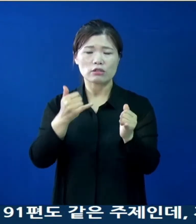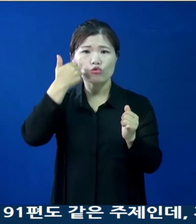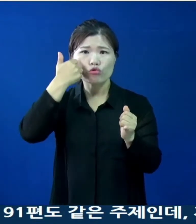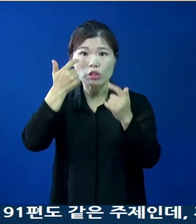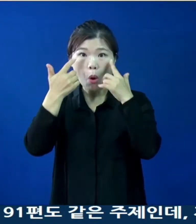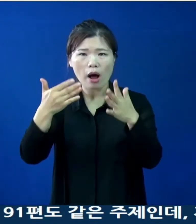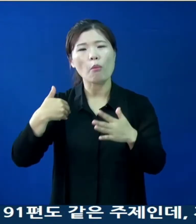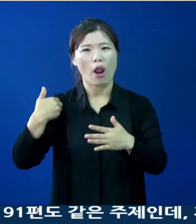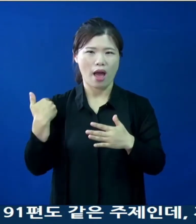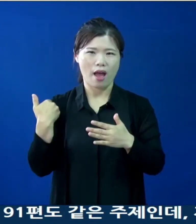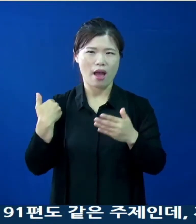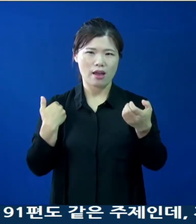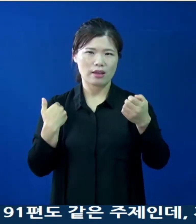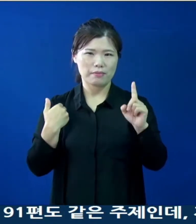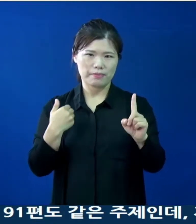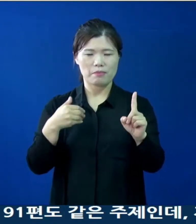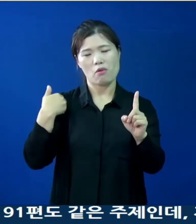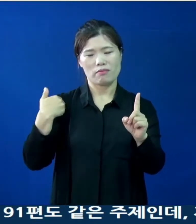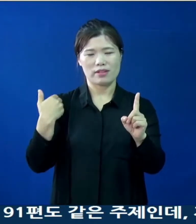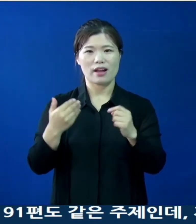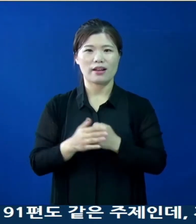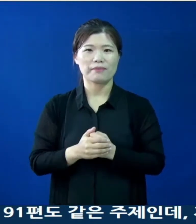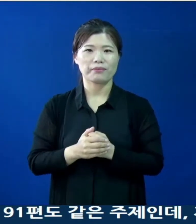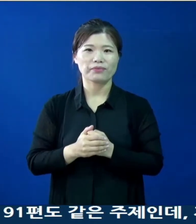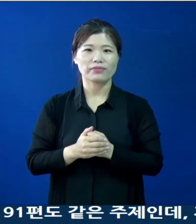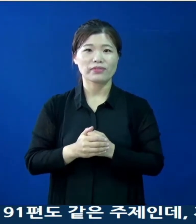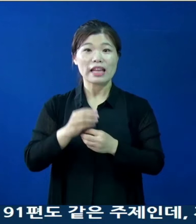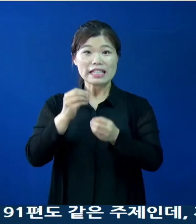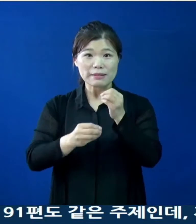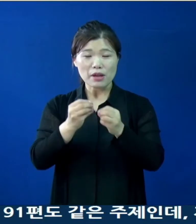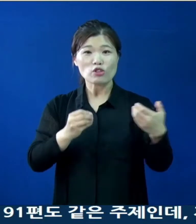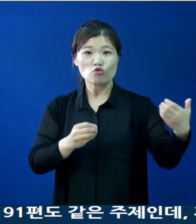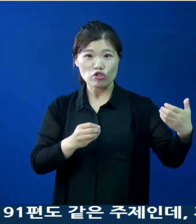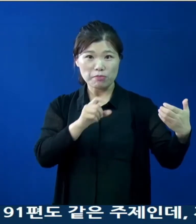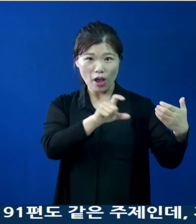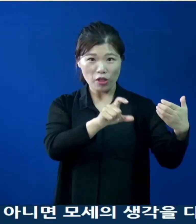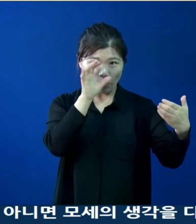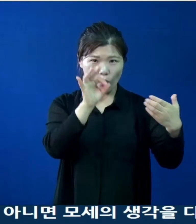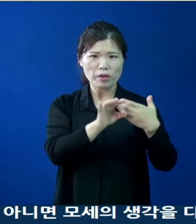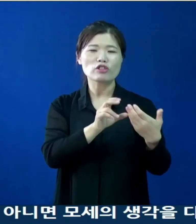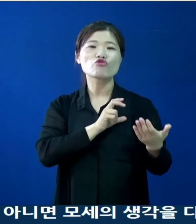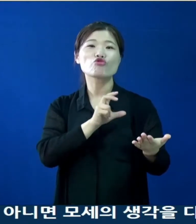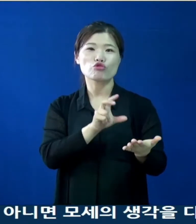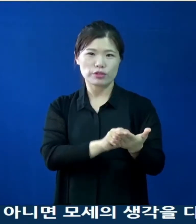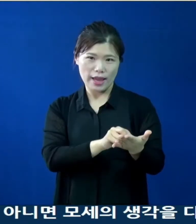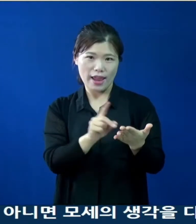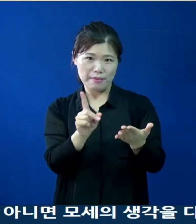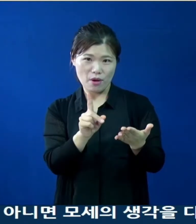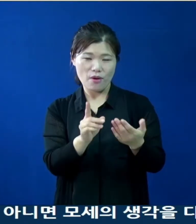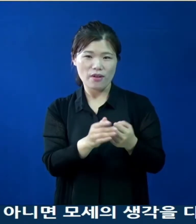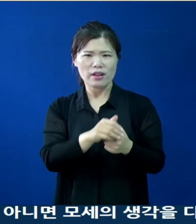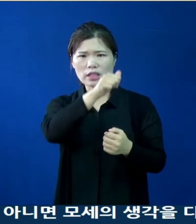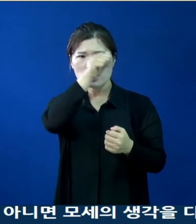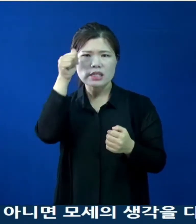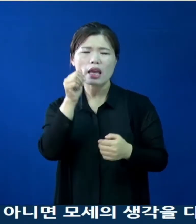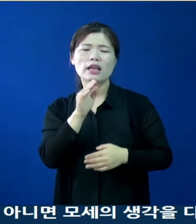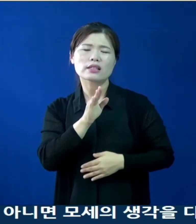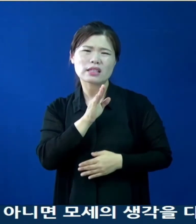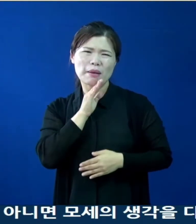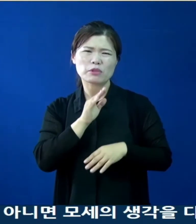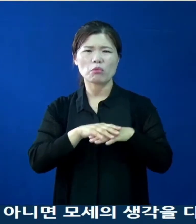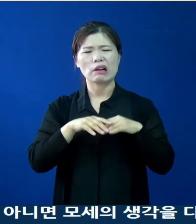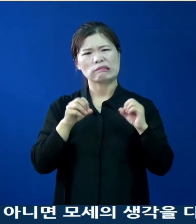알 수 없다 될 것 같습니다. 시편 90편의 주제는 뭐냐면 인생이 참